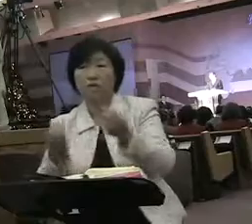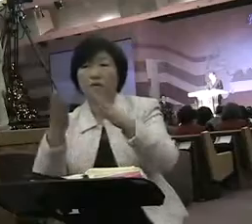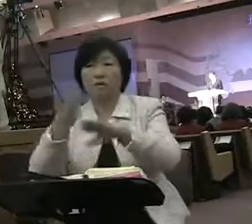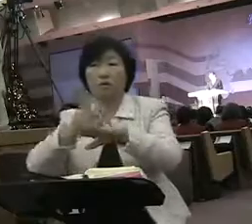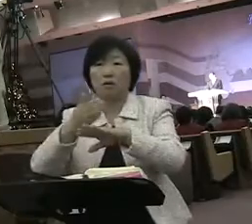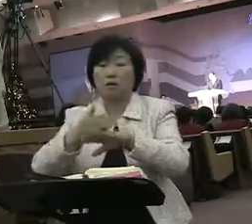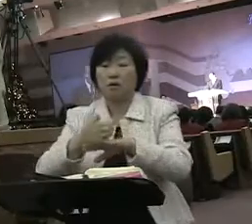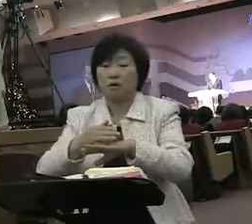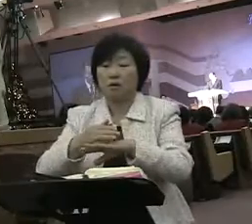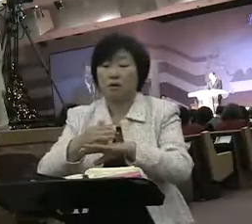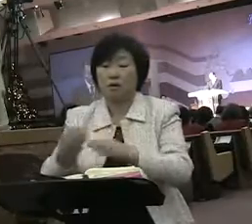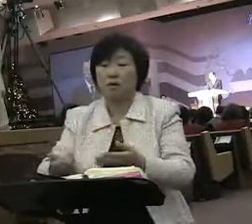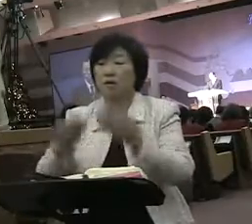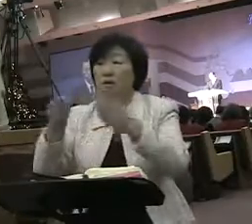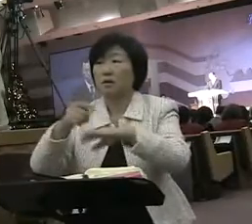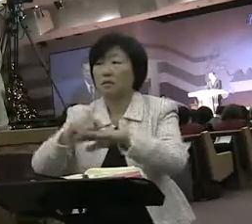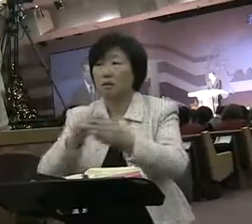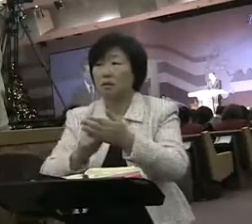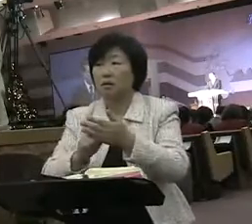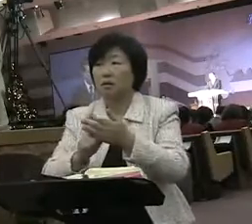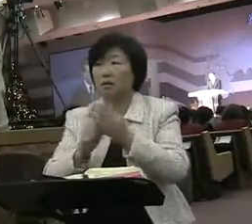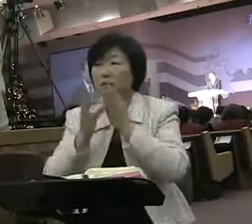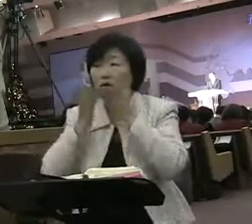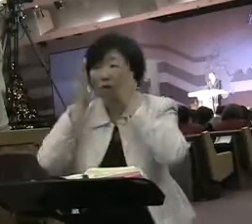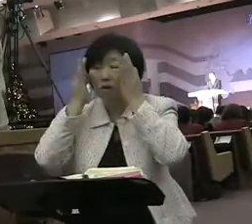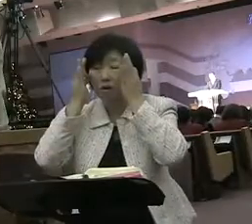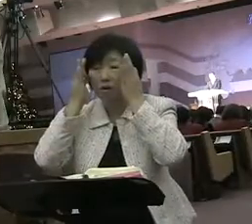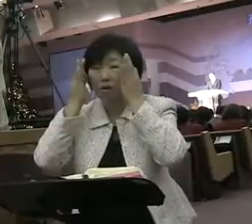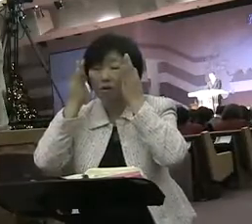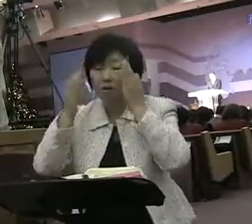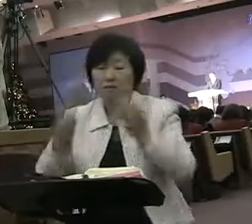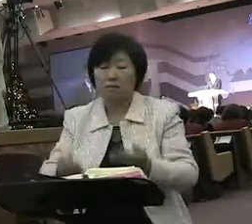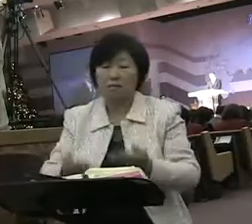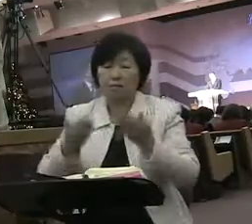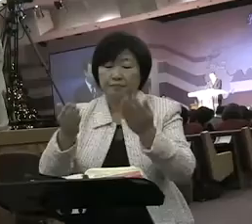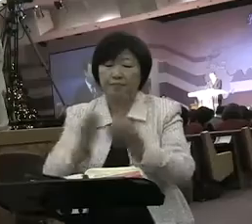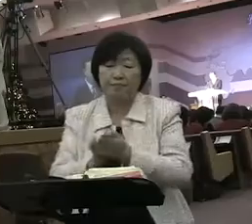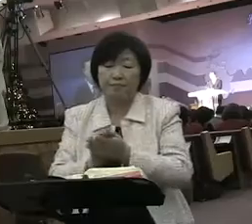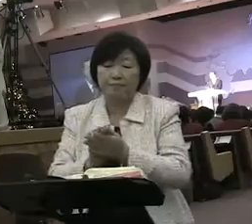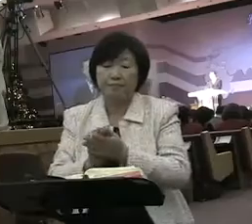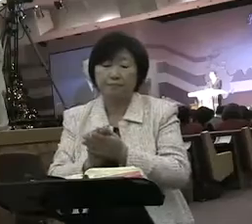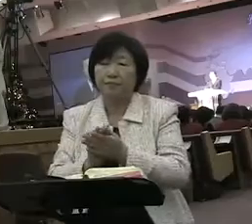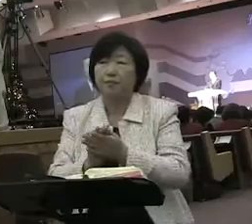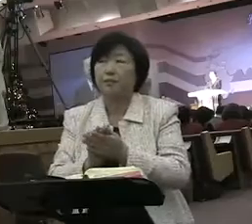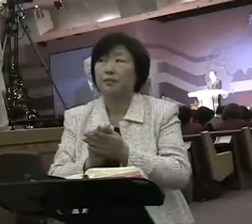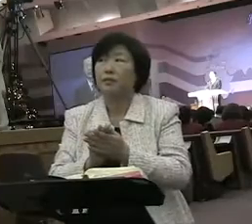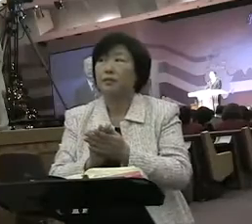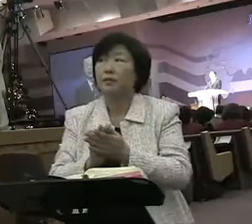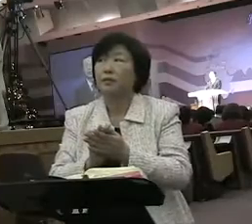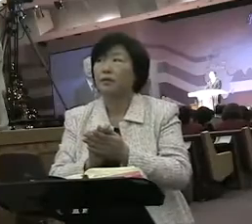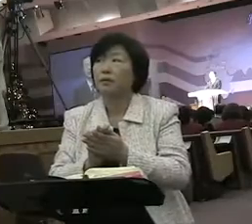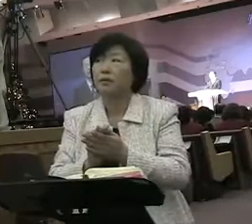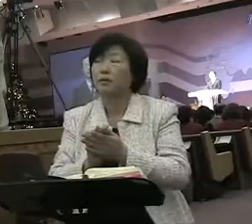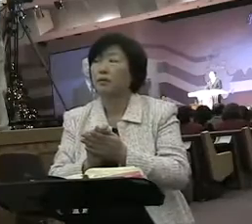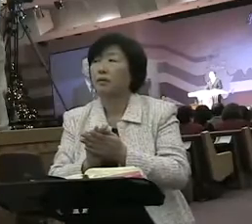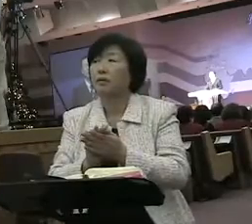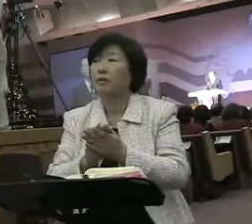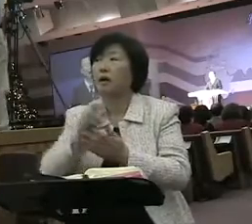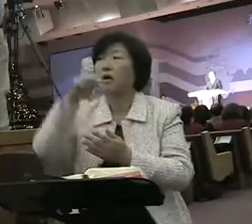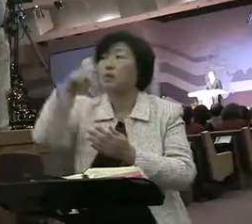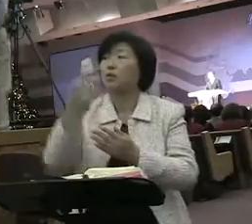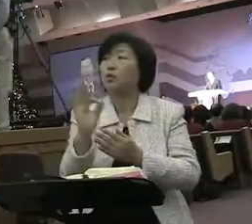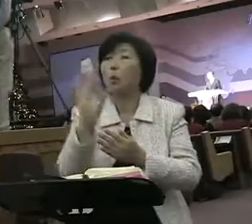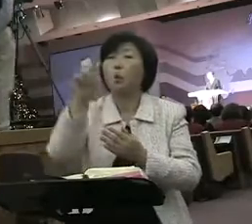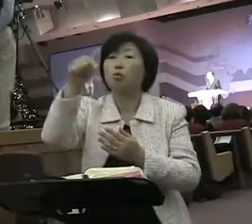감사드리는 마음으로 정성껏 준비해 주시면 감사하겠습니다. 송구 영신 예배는 12월